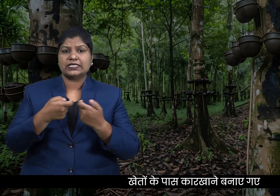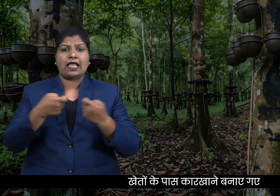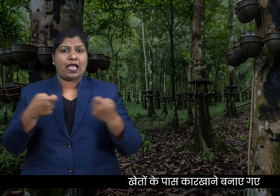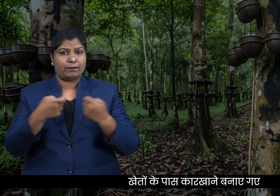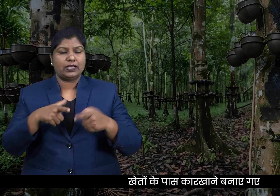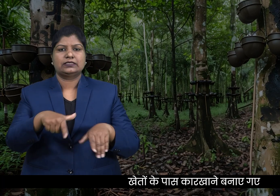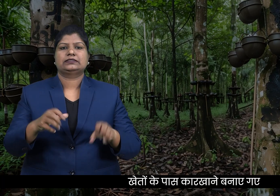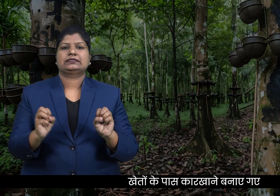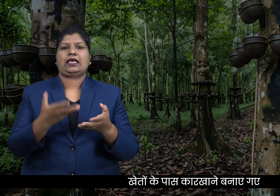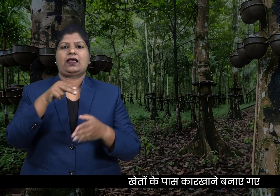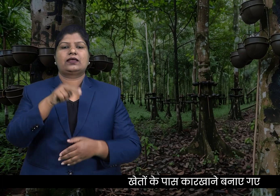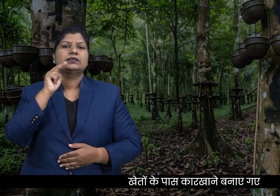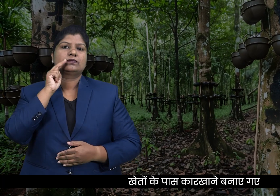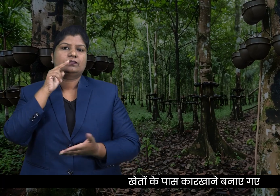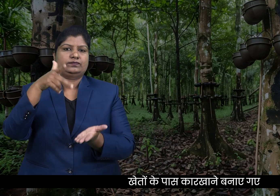गए।